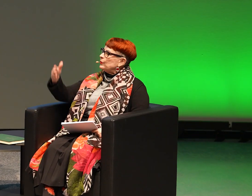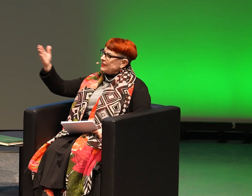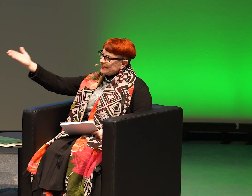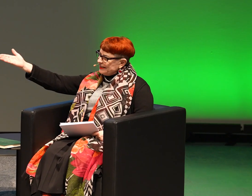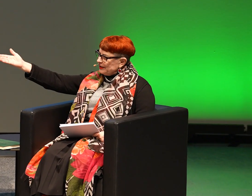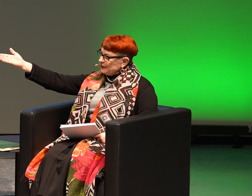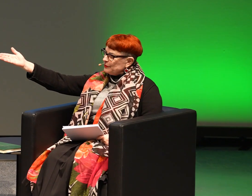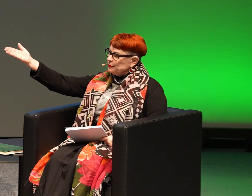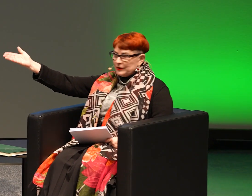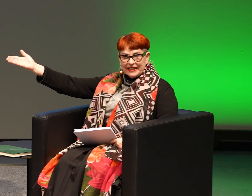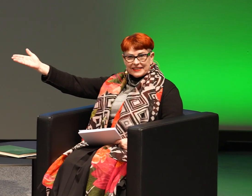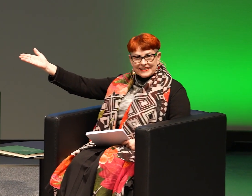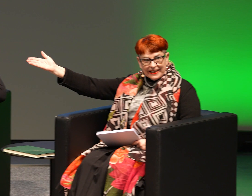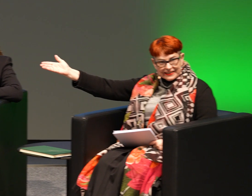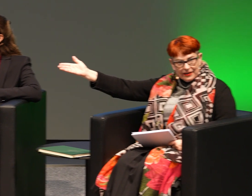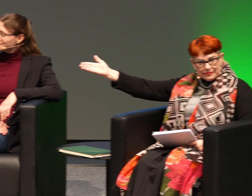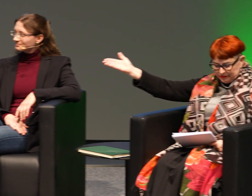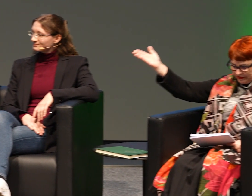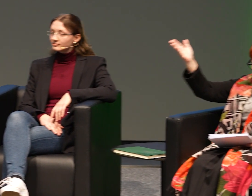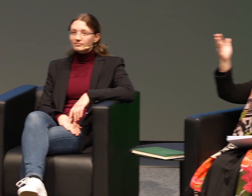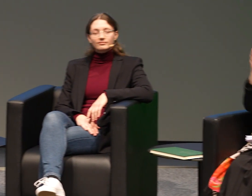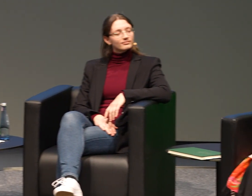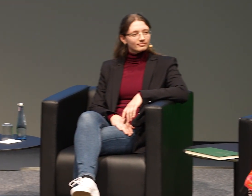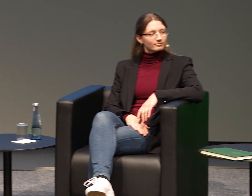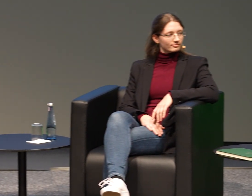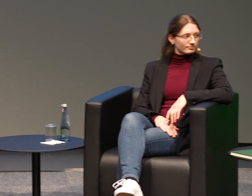meiner Kollegin Julia Sattler,